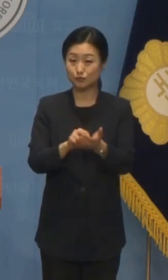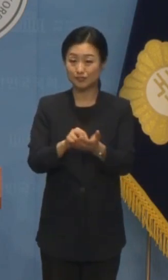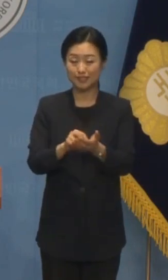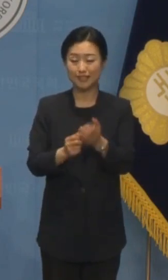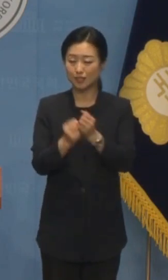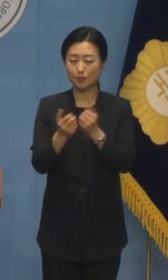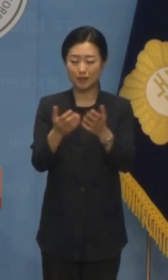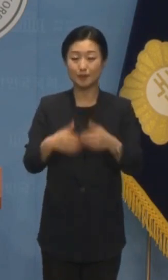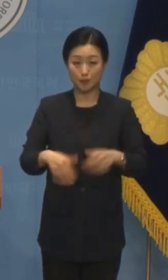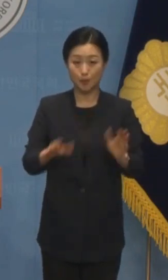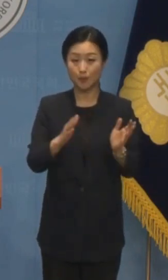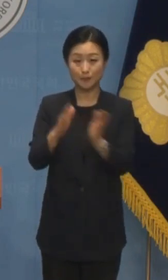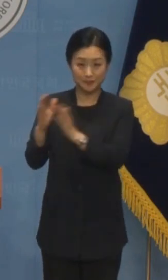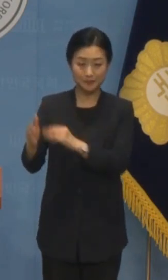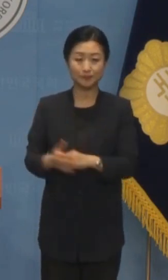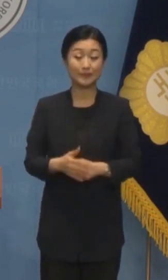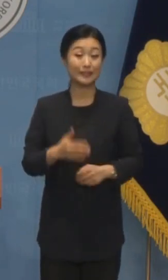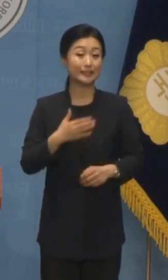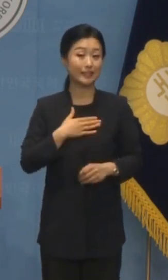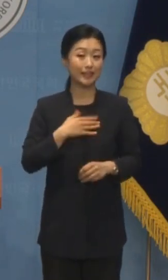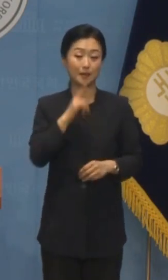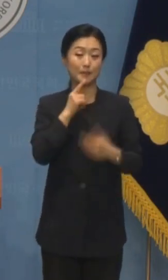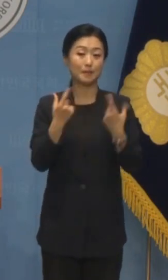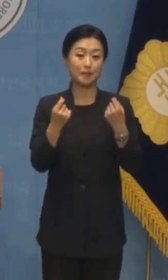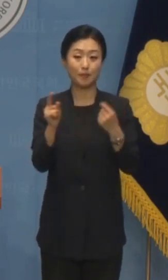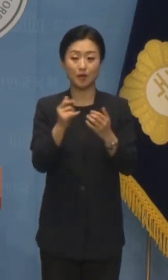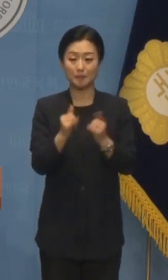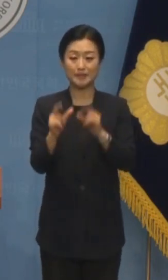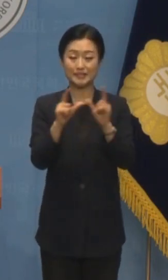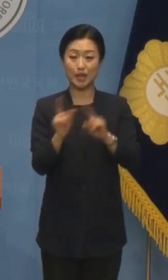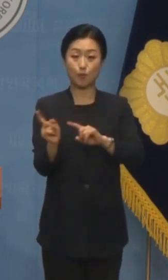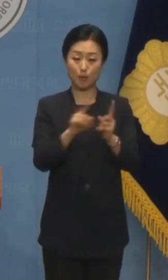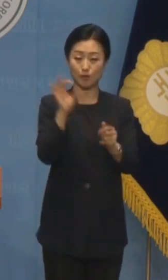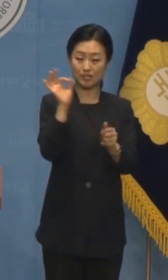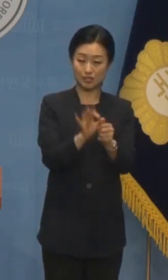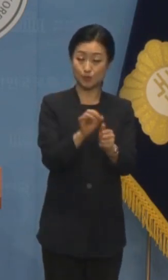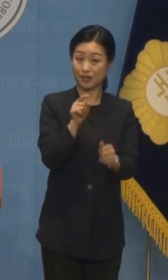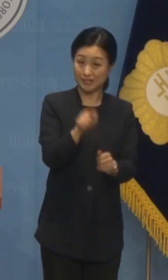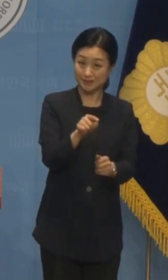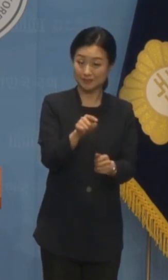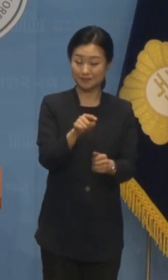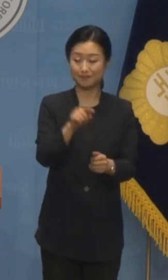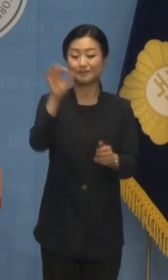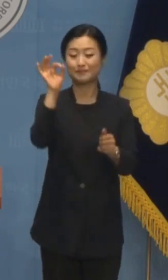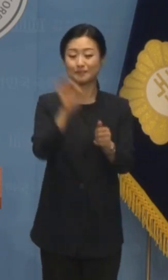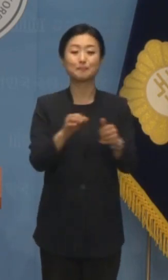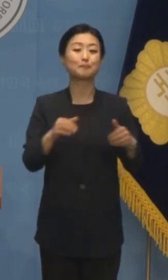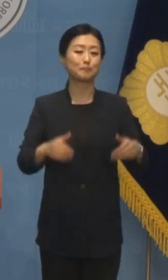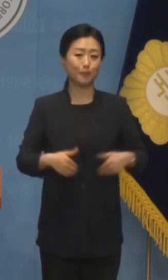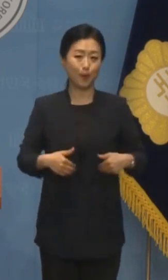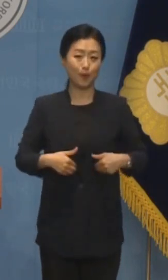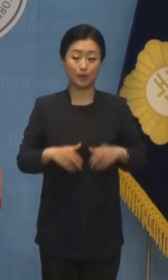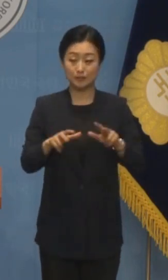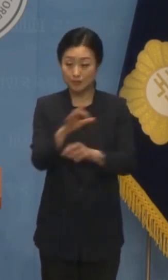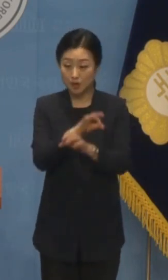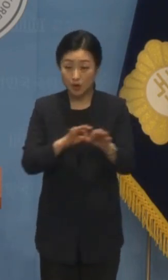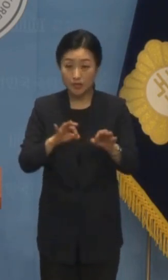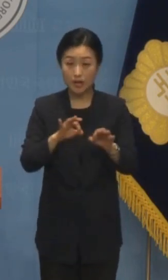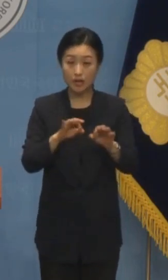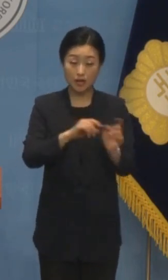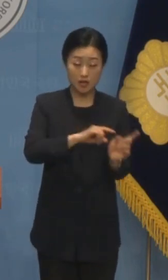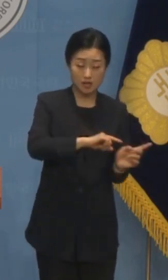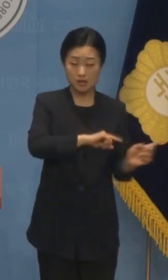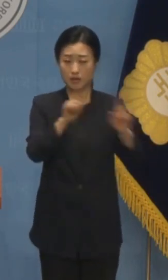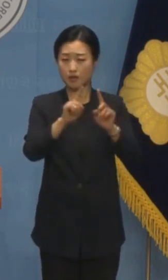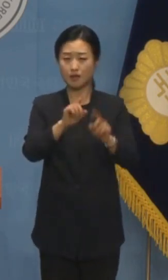다루지는 않겠습니다. 저는 일관되게 민생회복지원금 이슈가 제기된 초기부터 현재 경기 상태가 완연한